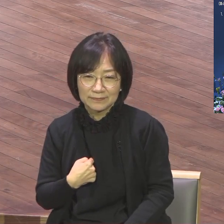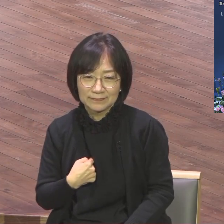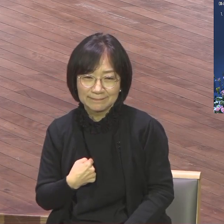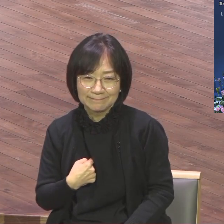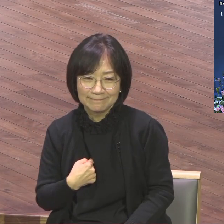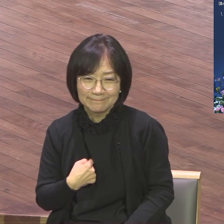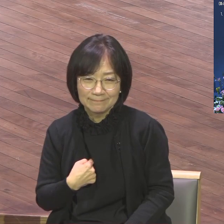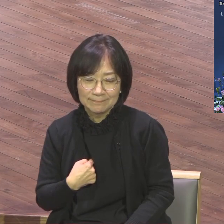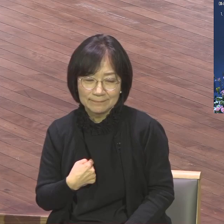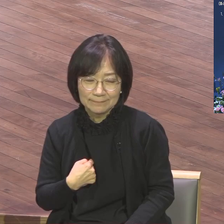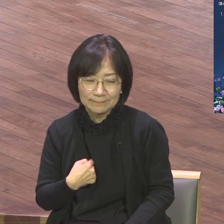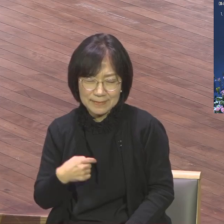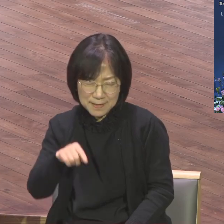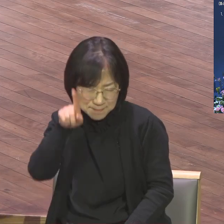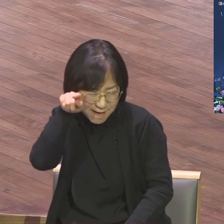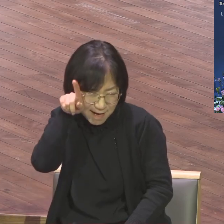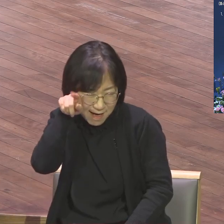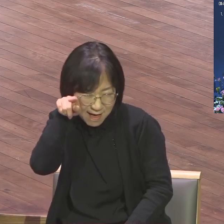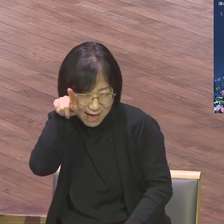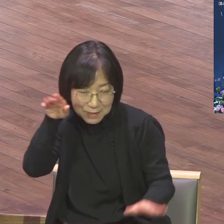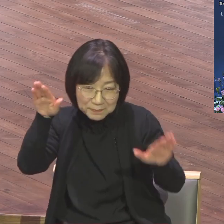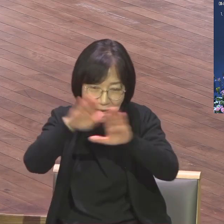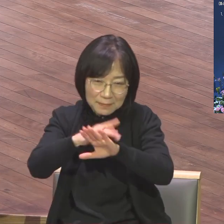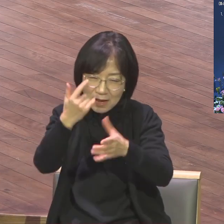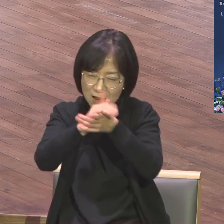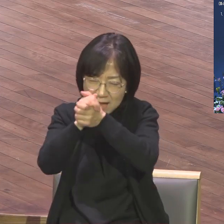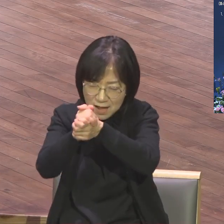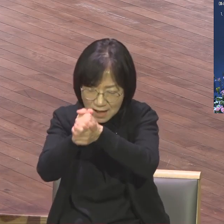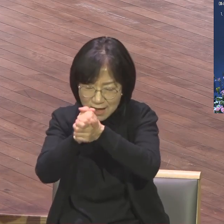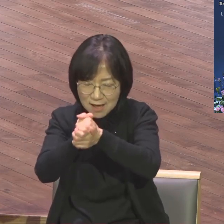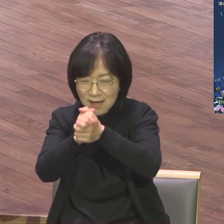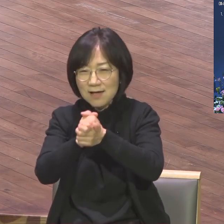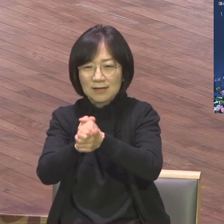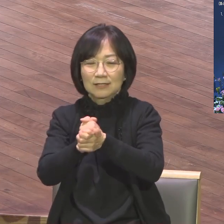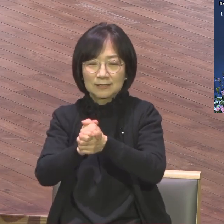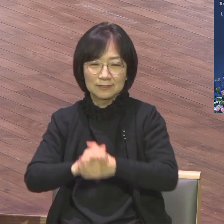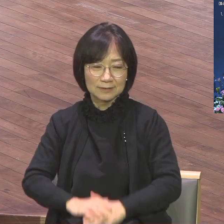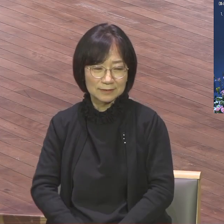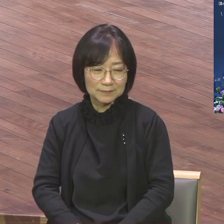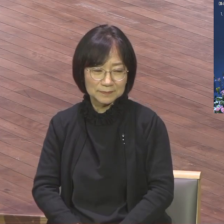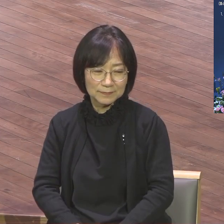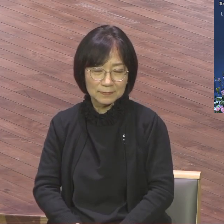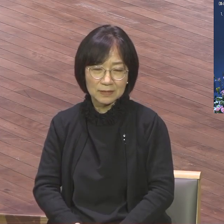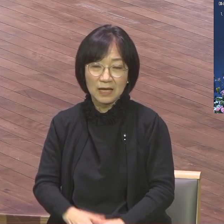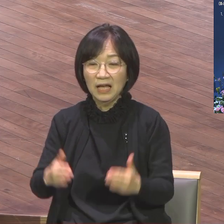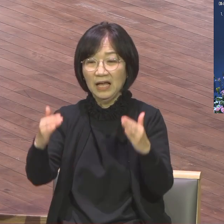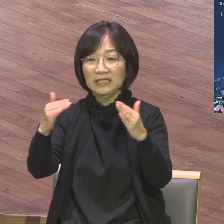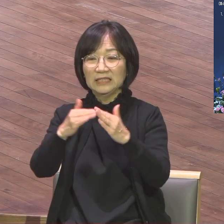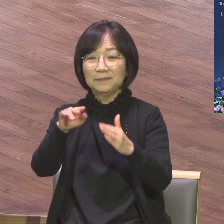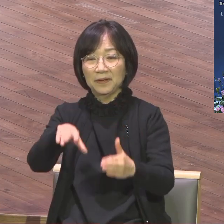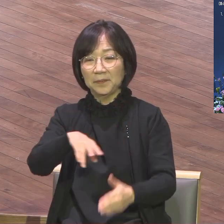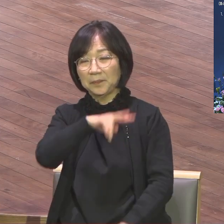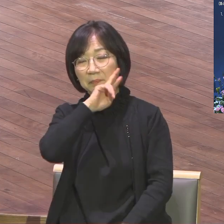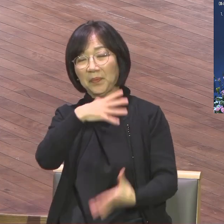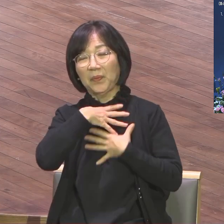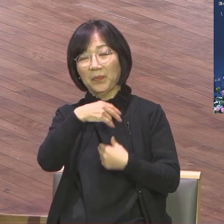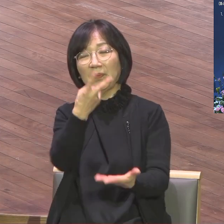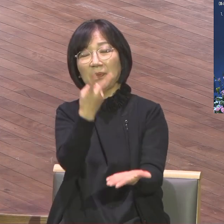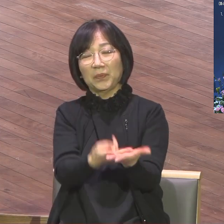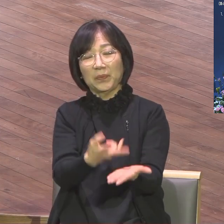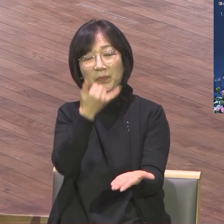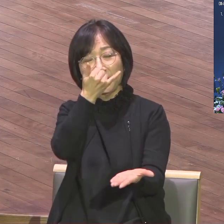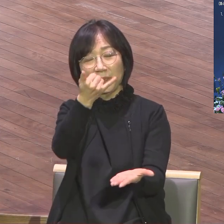그래서 막 밤 가가지고 기도를 합니다. 무슨 집에가 지금 배를 누고 잠을 잘 지금